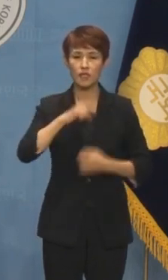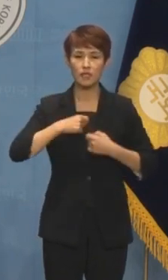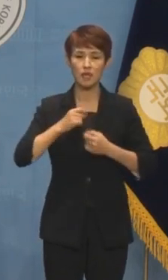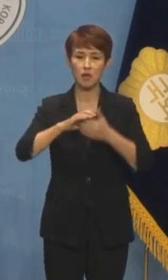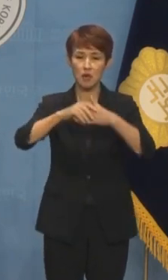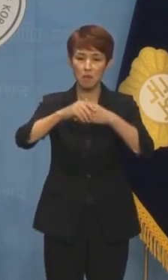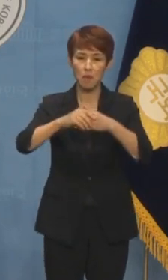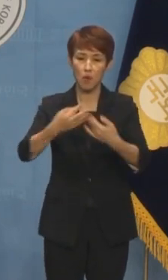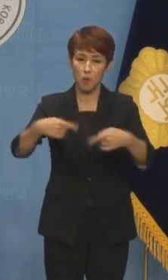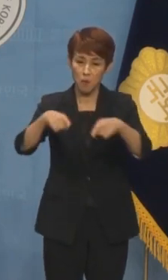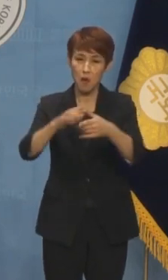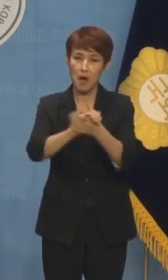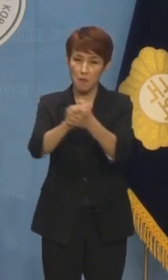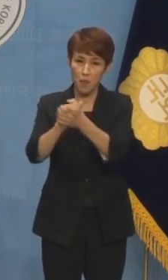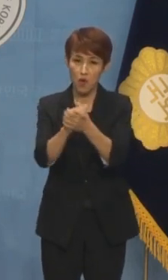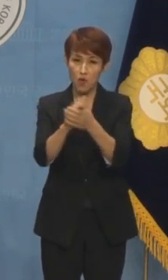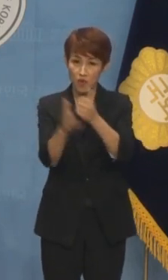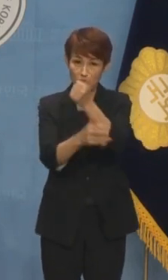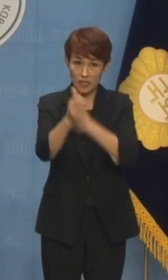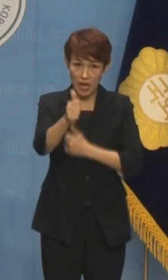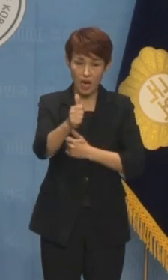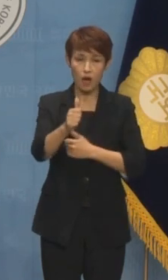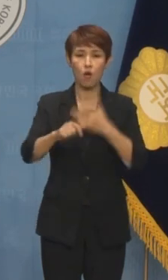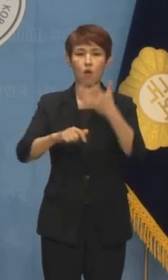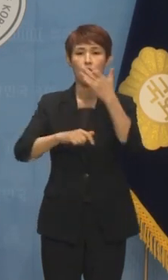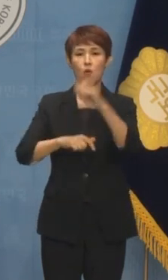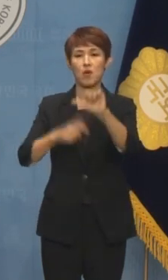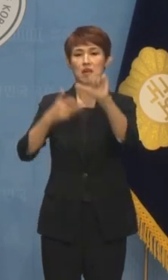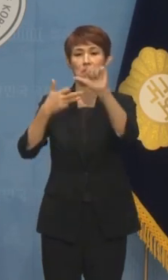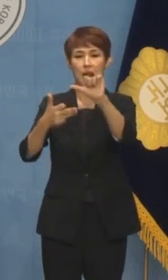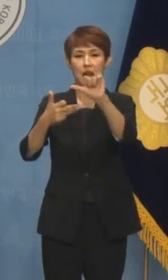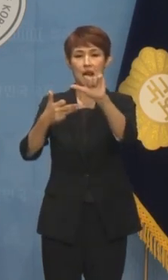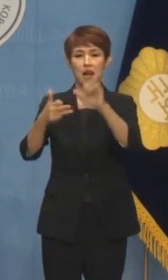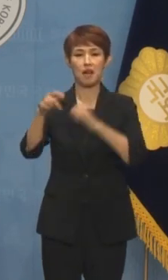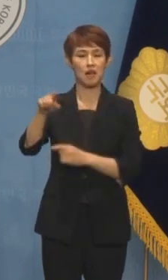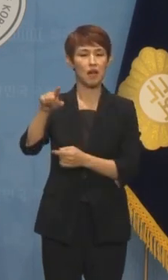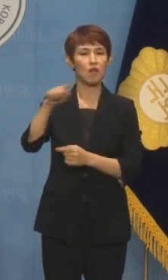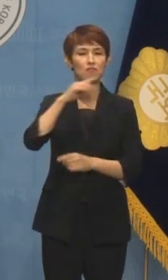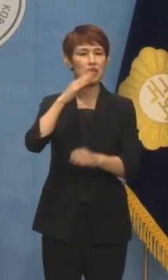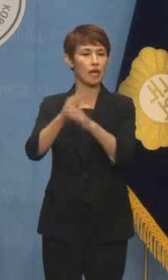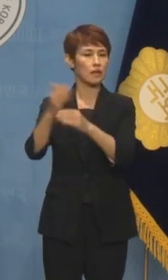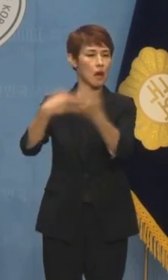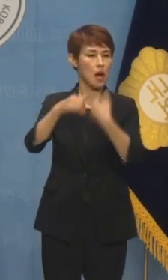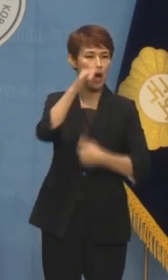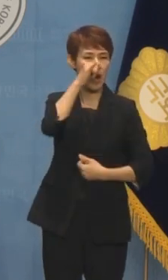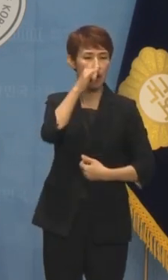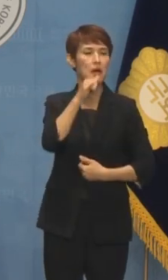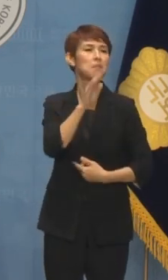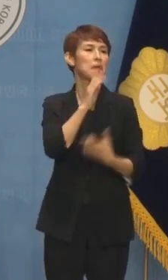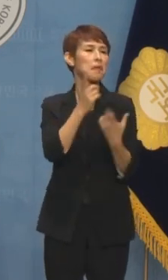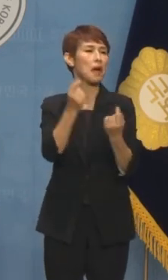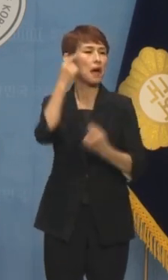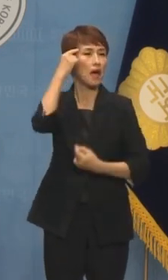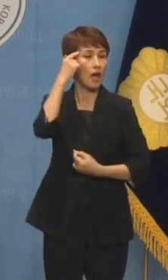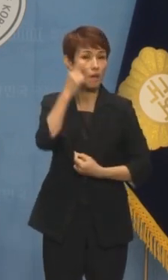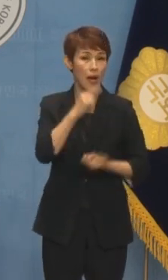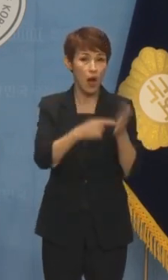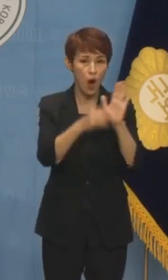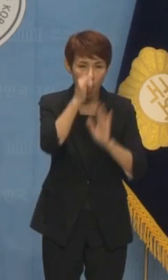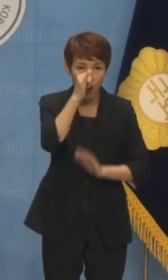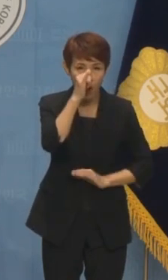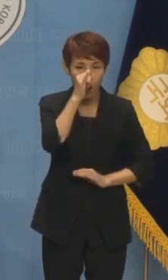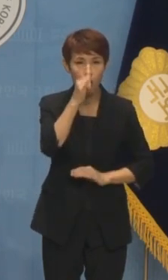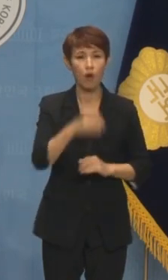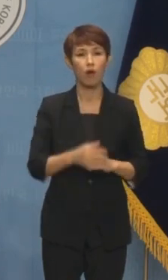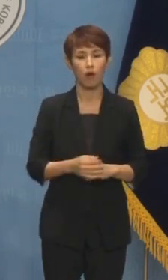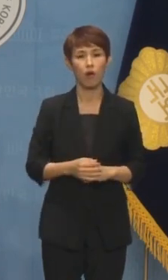진실화해위원장도 5.18 북한군 개입설을 옹호하는 발언을 했고 최근 총선에서도 북한군 개입설을